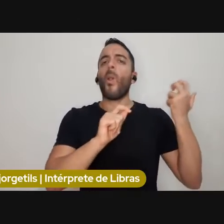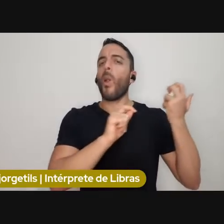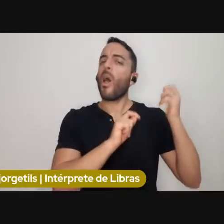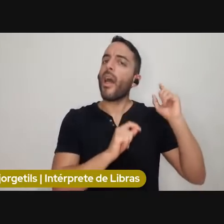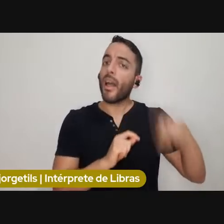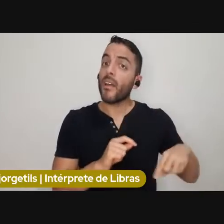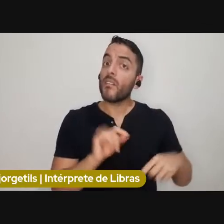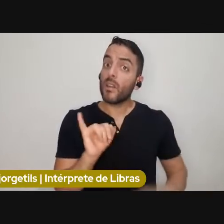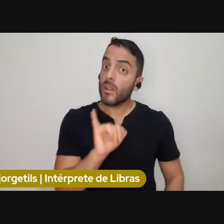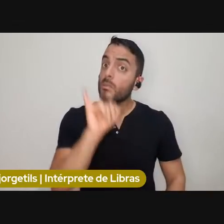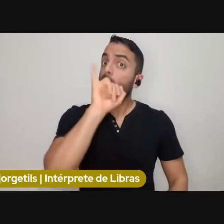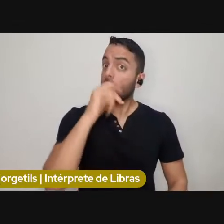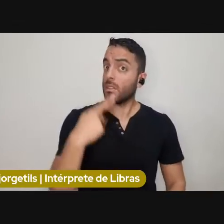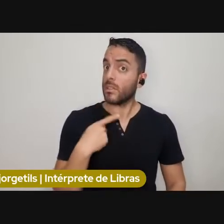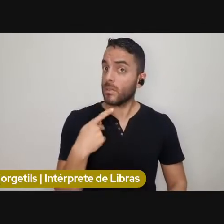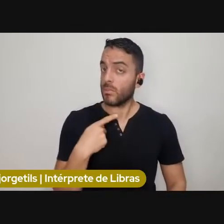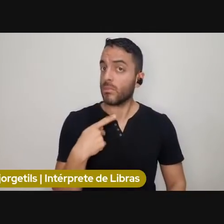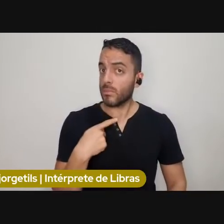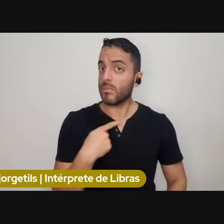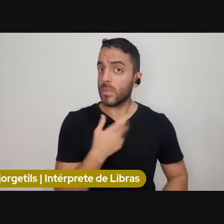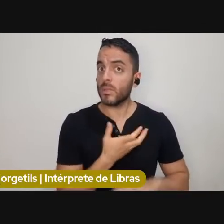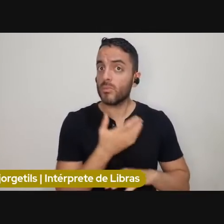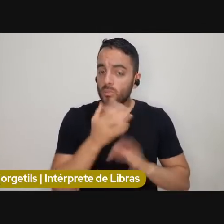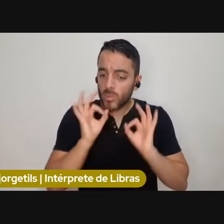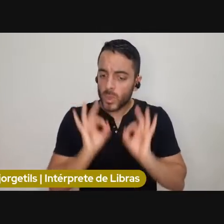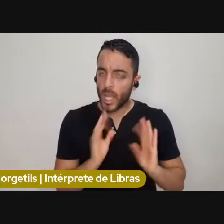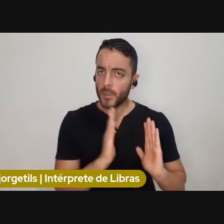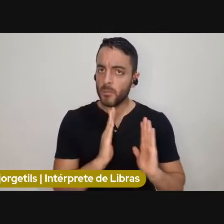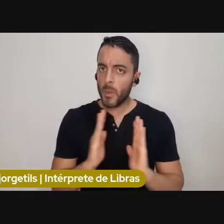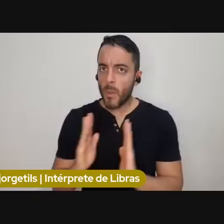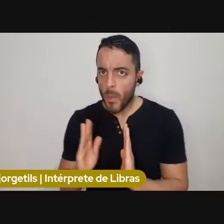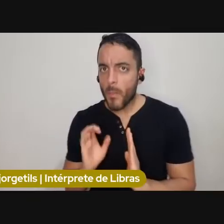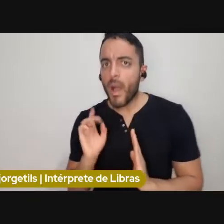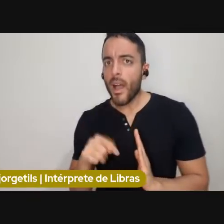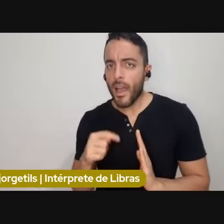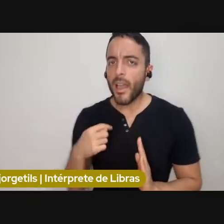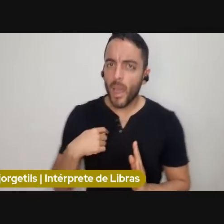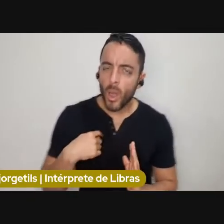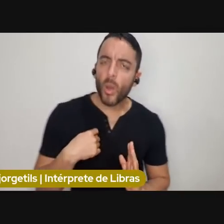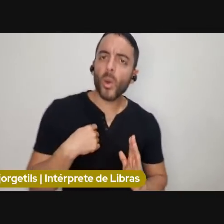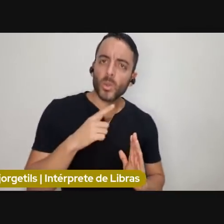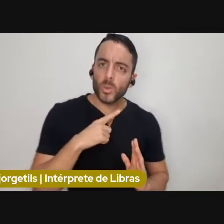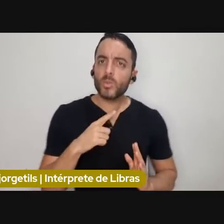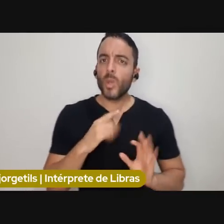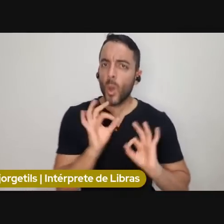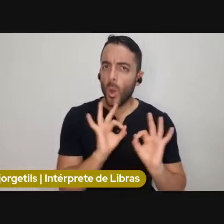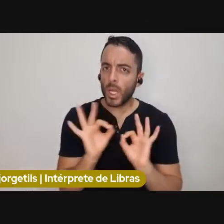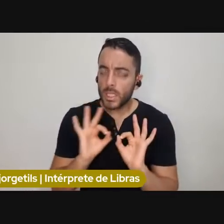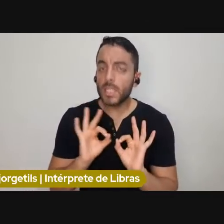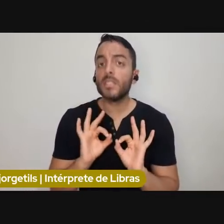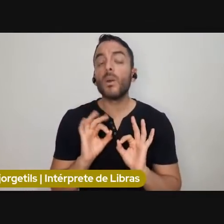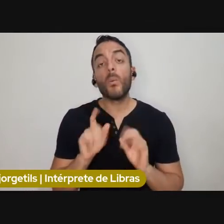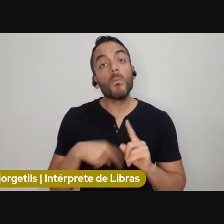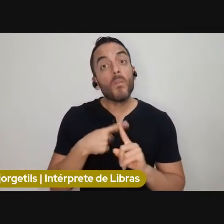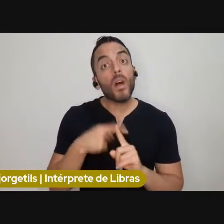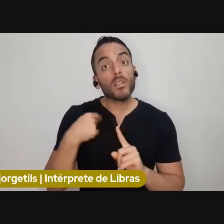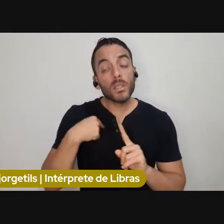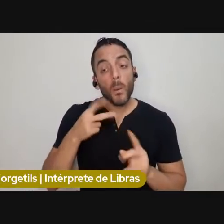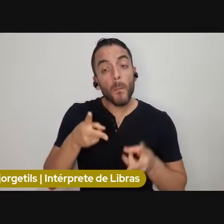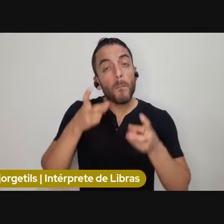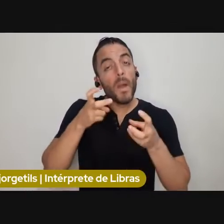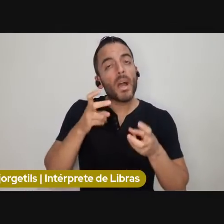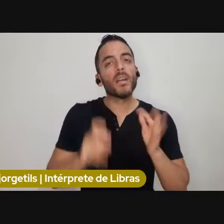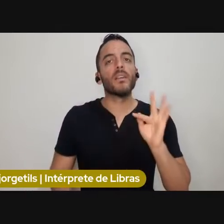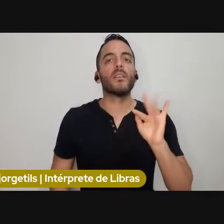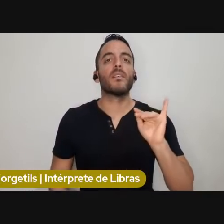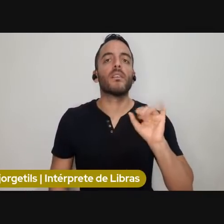minha disciplina e para mim é percepção da própria física, porque eu acho importante a gente desconectar um